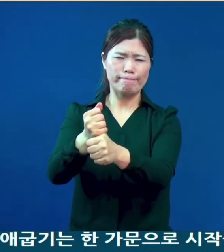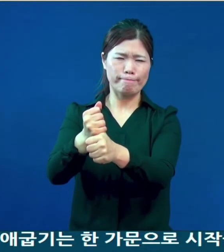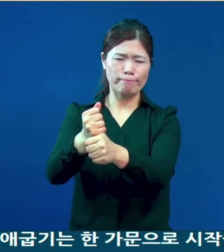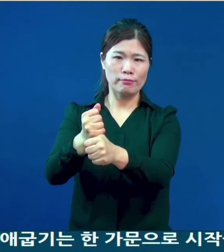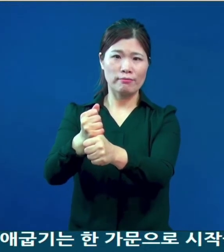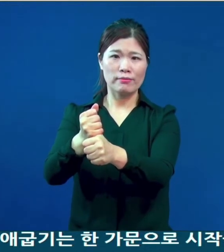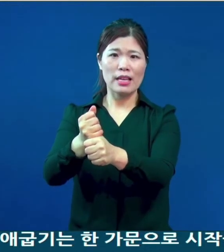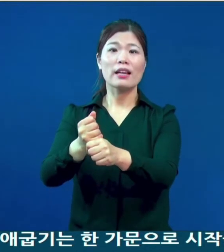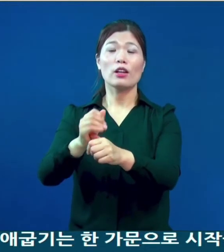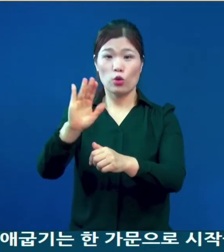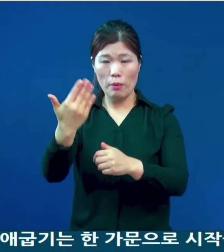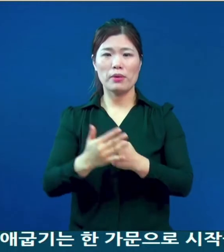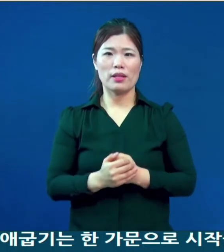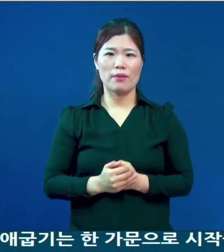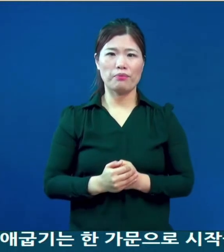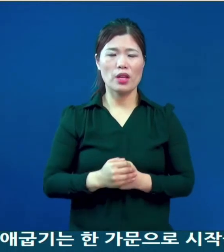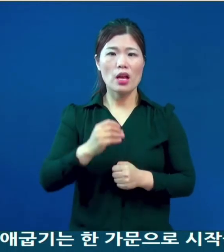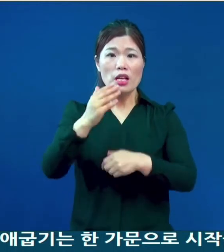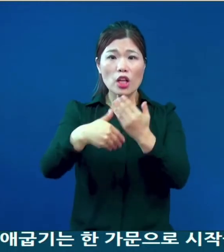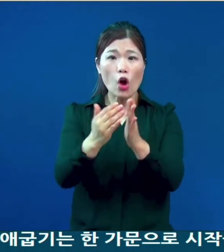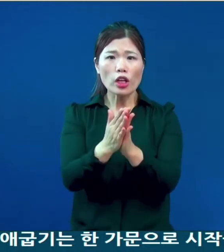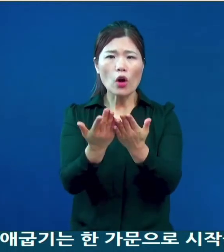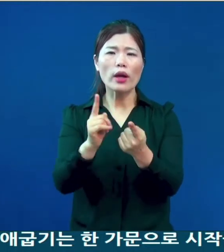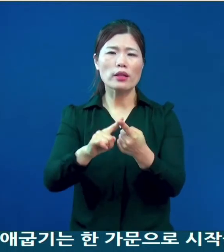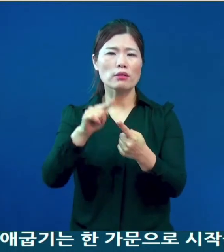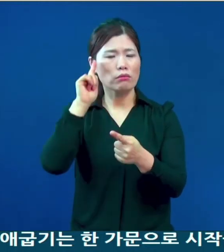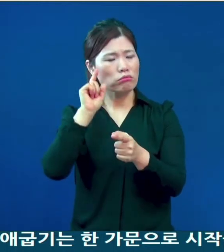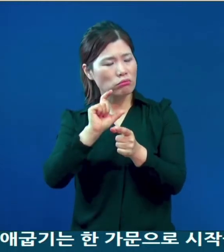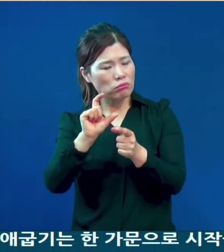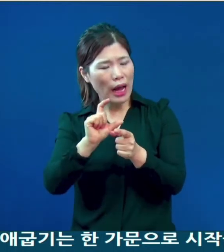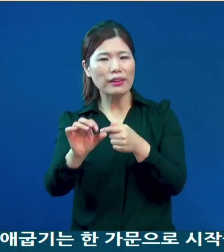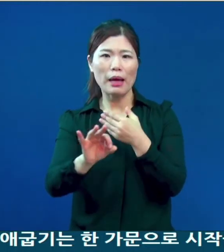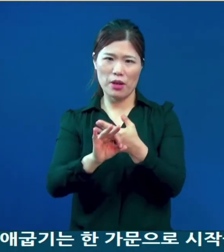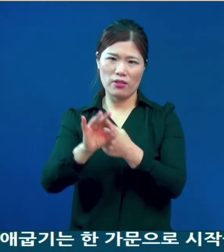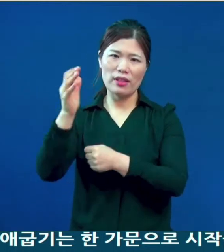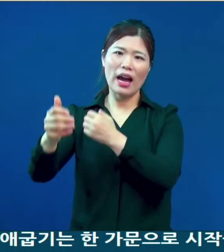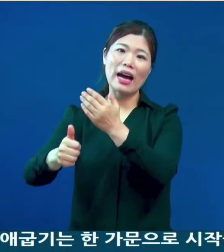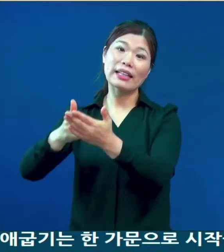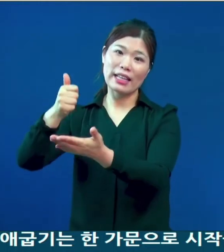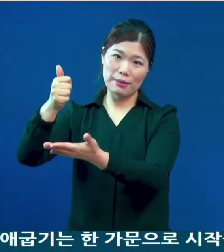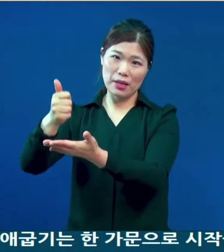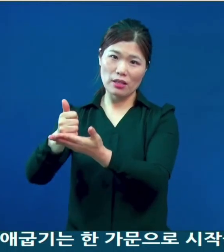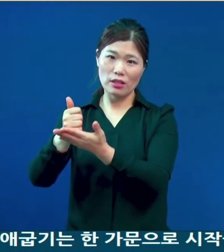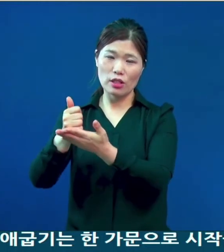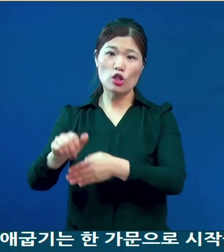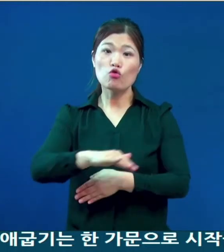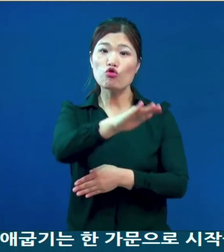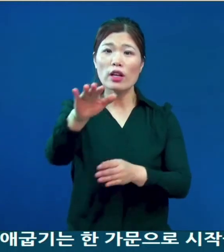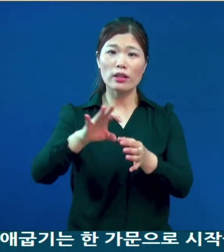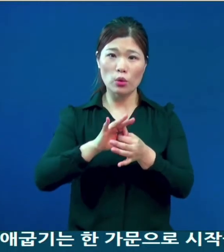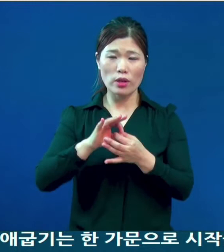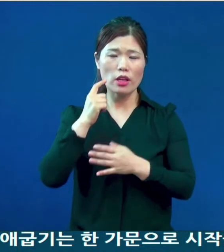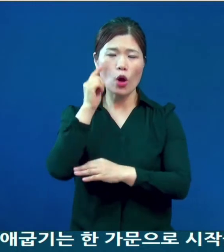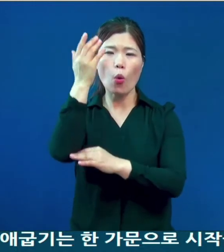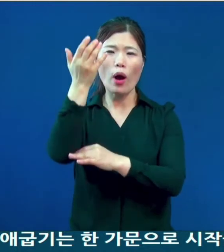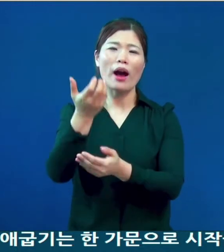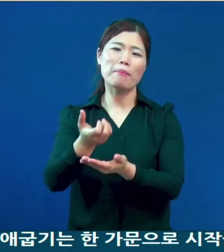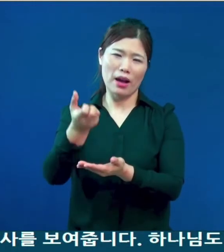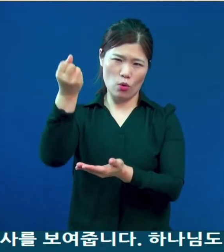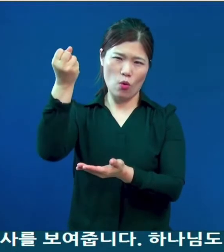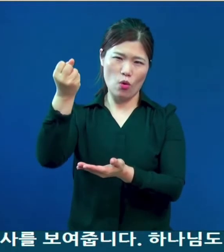성경의 원리가 무엇인지를 고민하고 나아간다면 하나님께서는 우리를 통해 영광 받으시고 우리 교회를